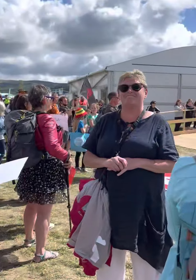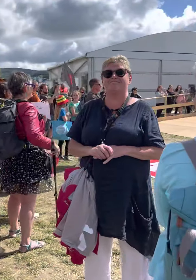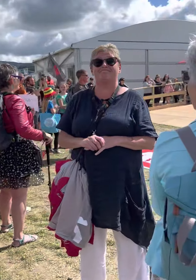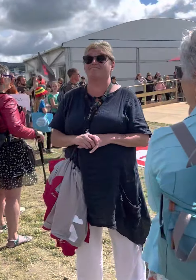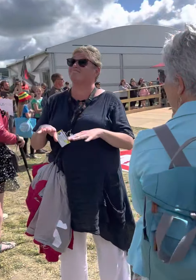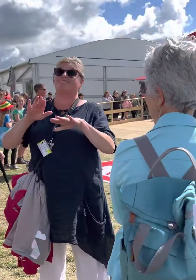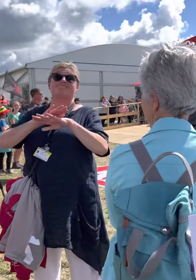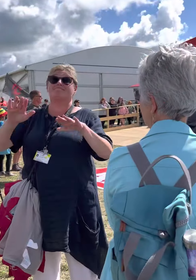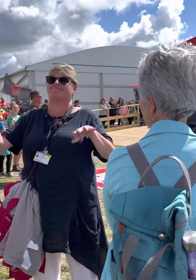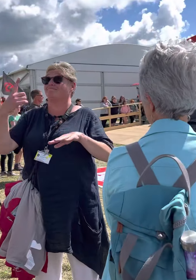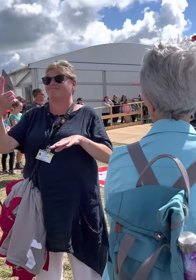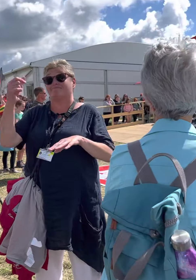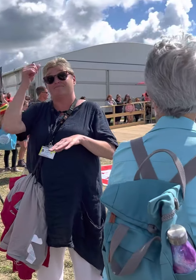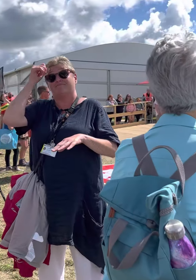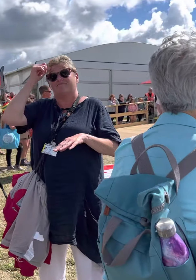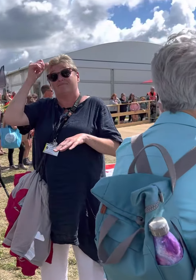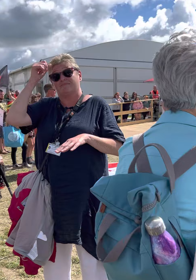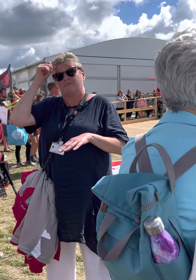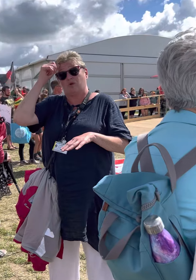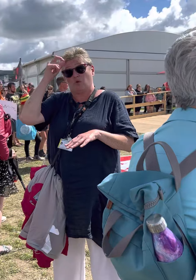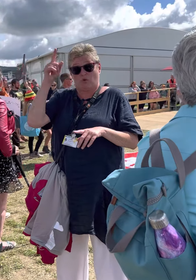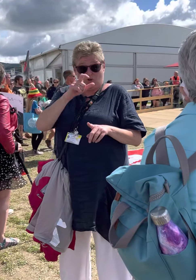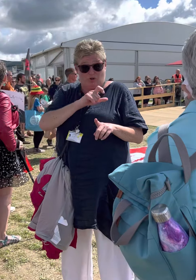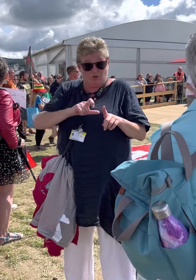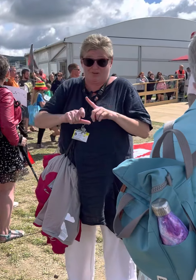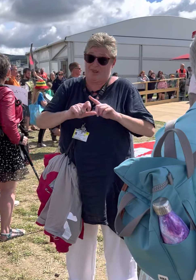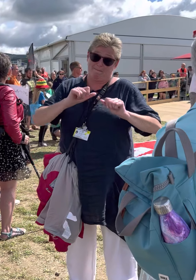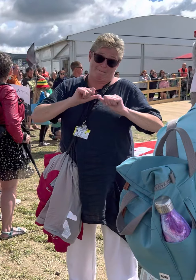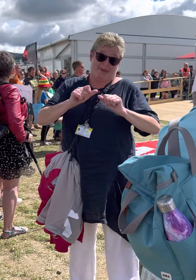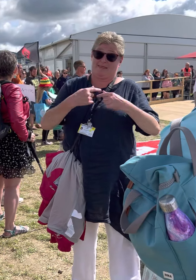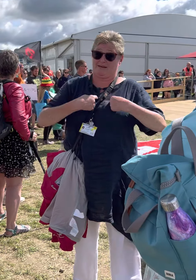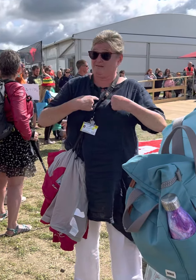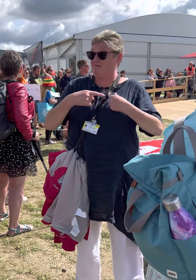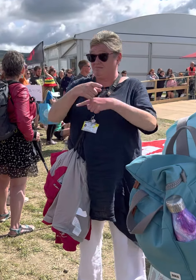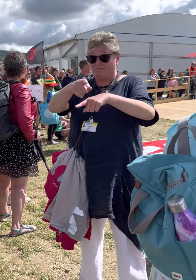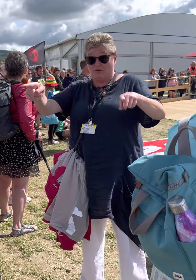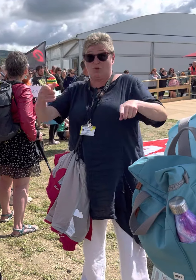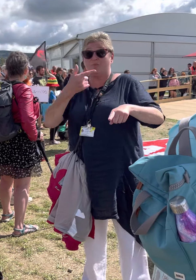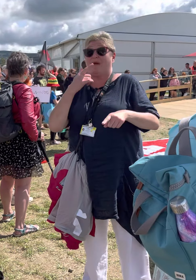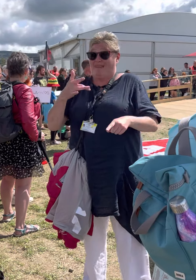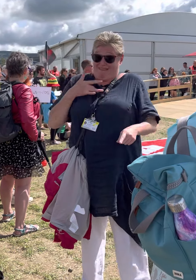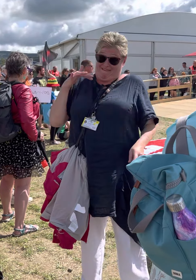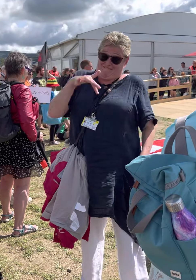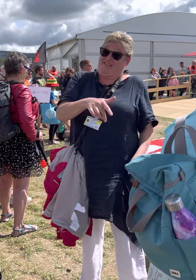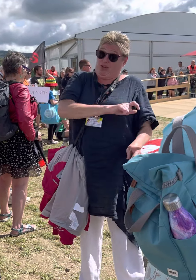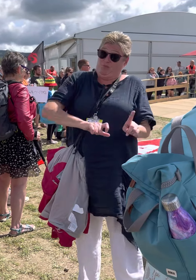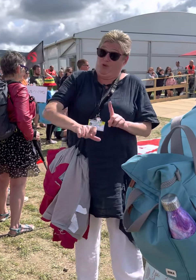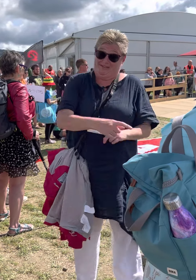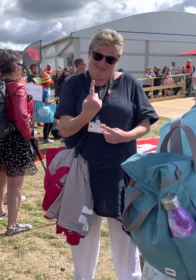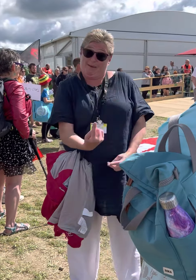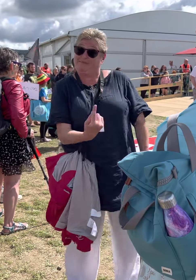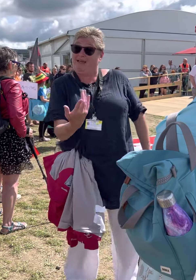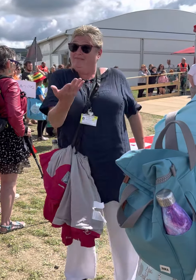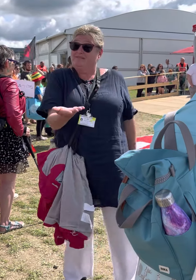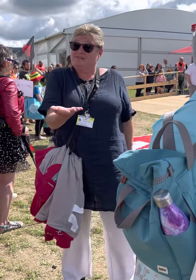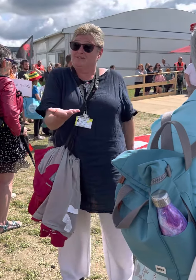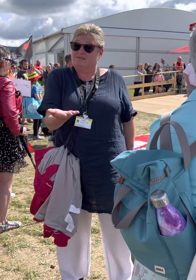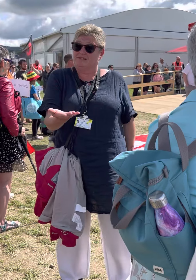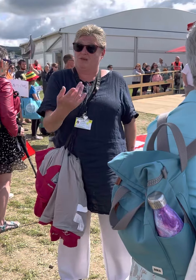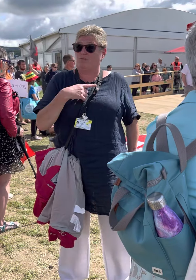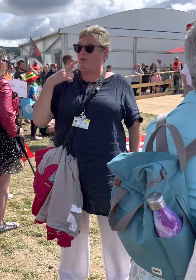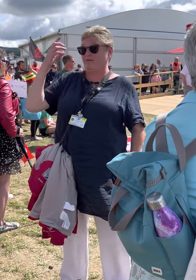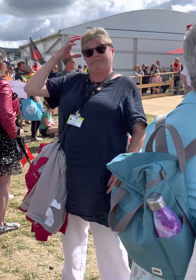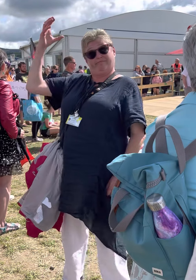Does neb yn gwybod cymuned yn well na'r bobl sydd yn byw yn y cymuned yna. A be